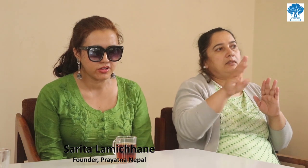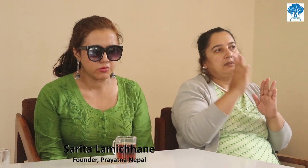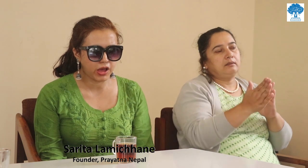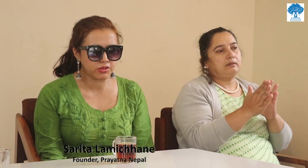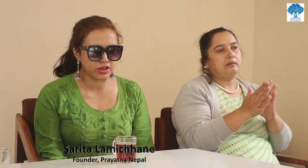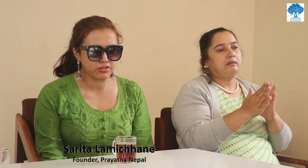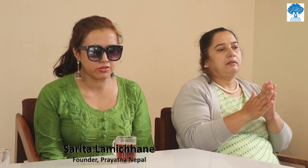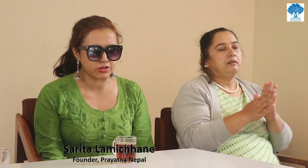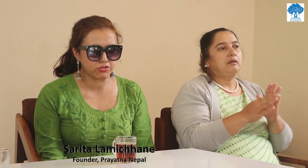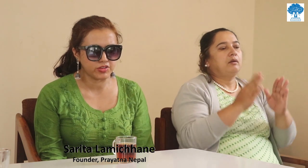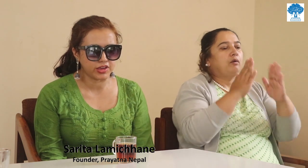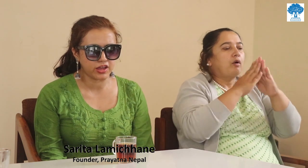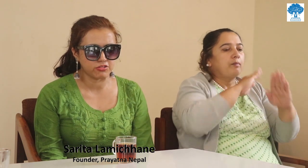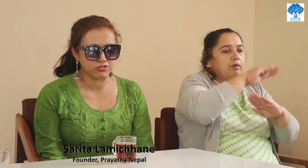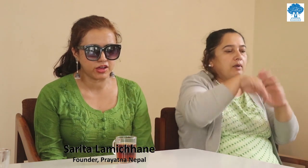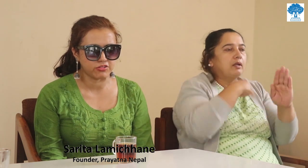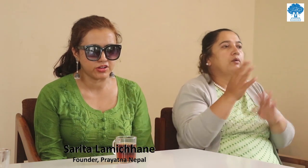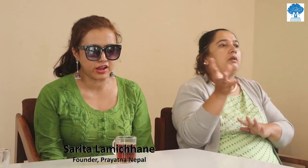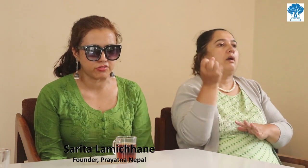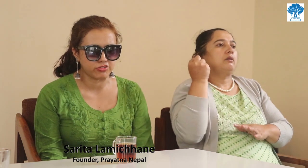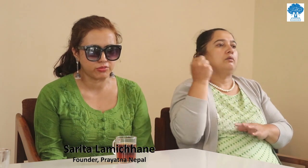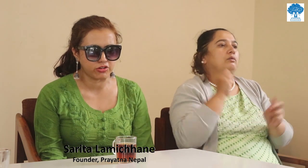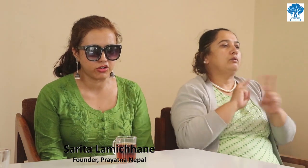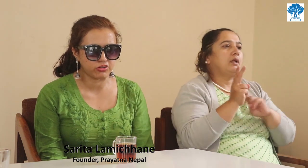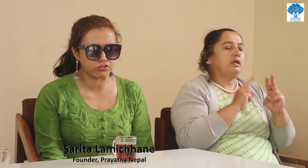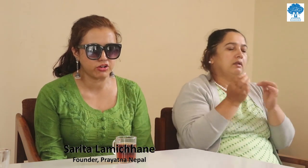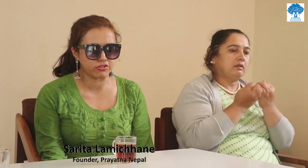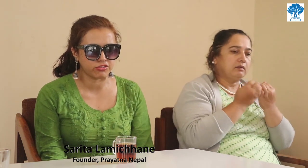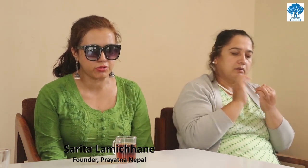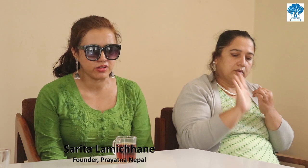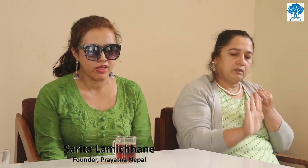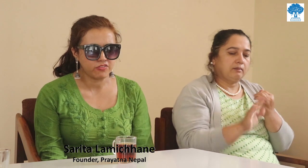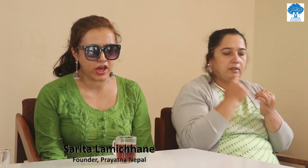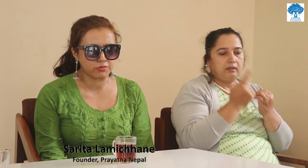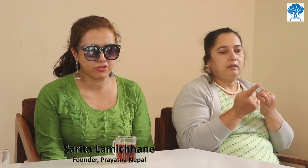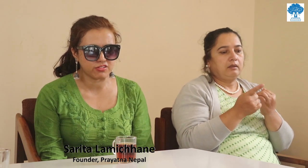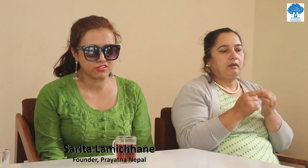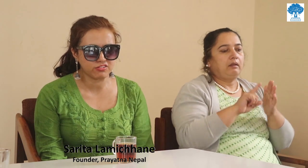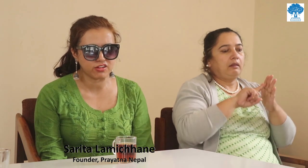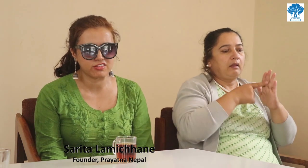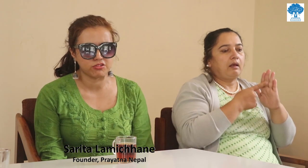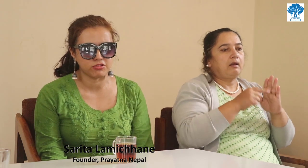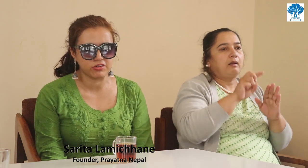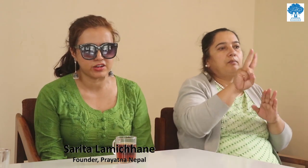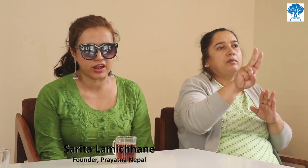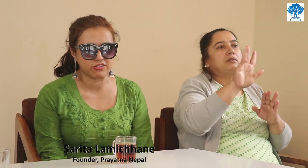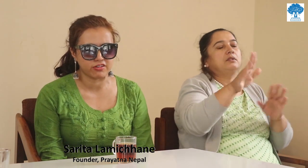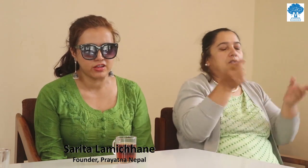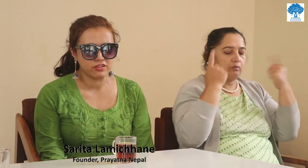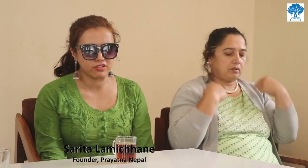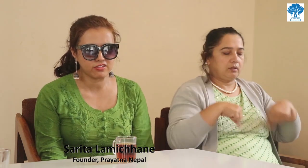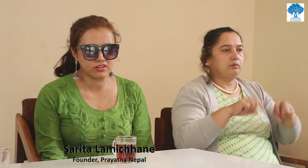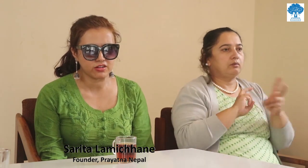धारा तेइसले पारिवारिक जीवनको अधिकारको कुराहरू गरेको छ भने धारा 25 स्वास्थ्यको कुरा